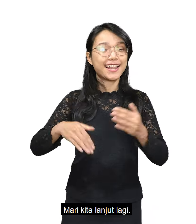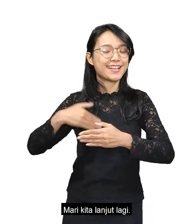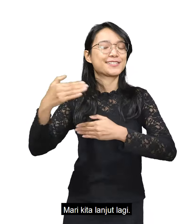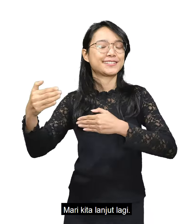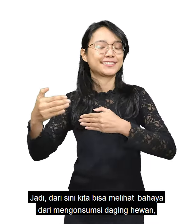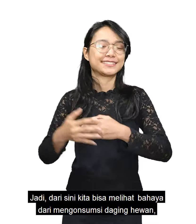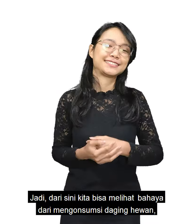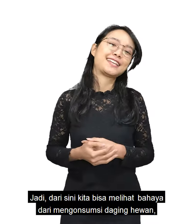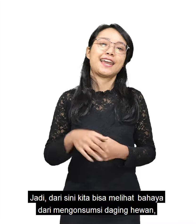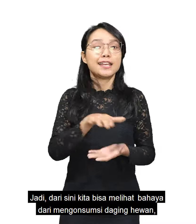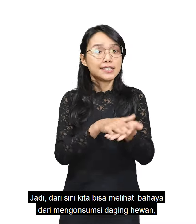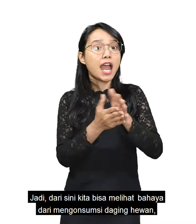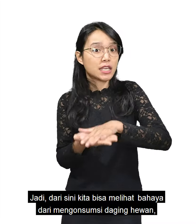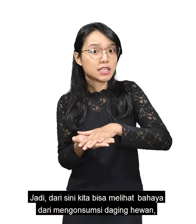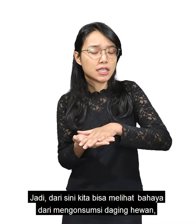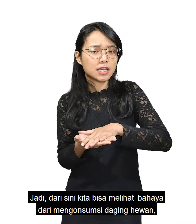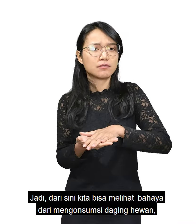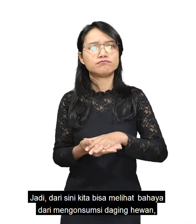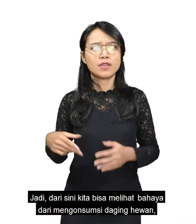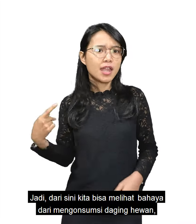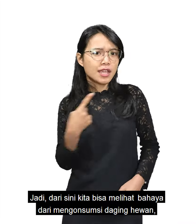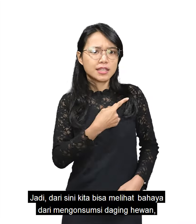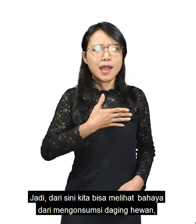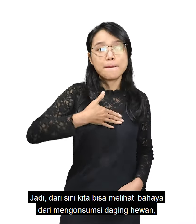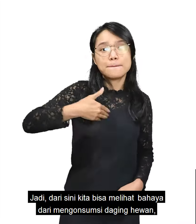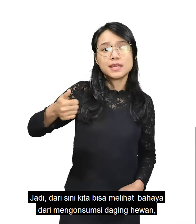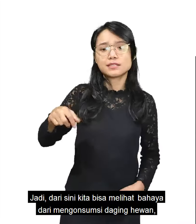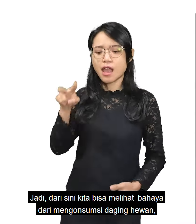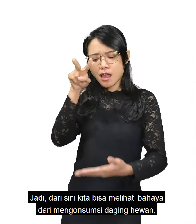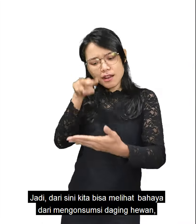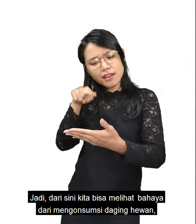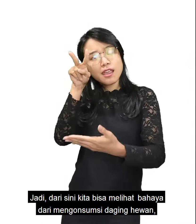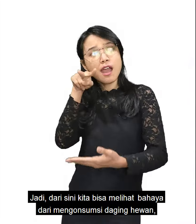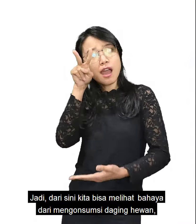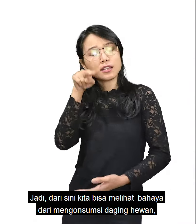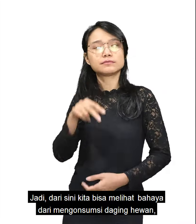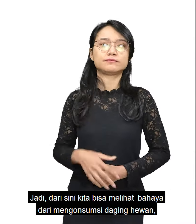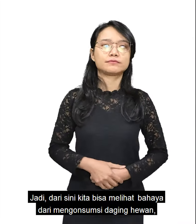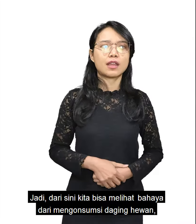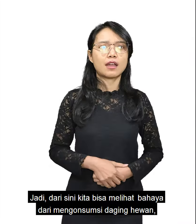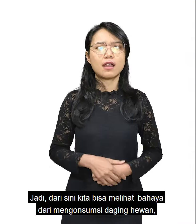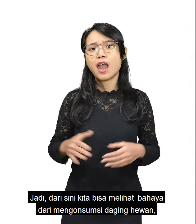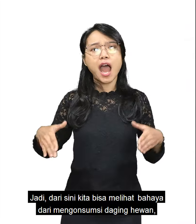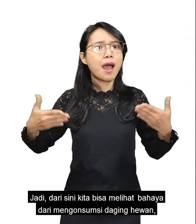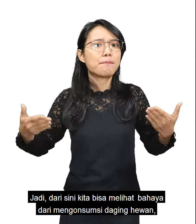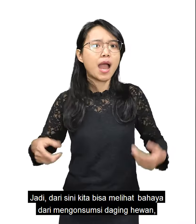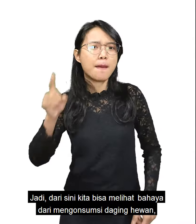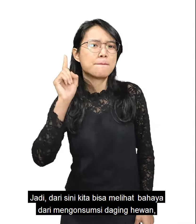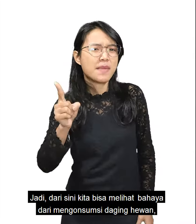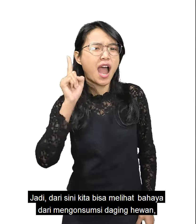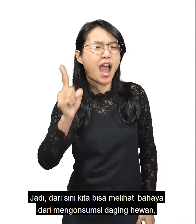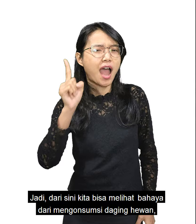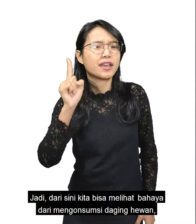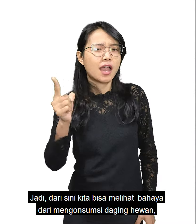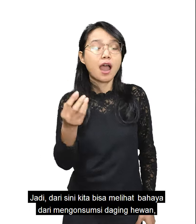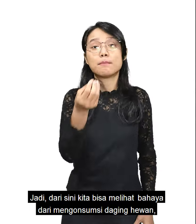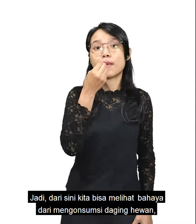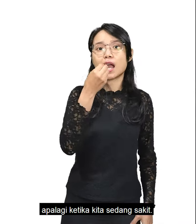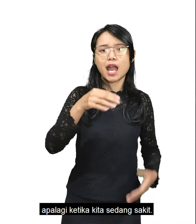lagi jadi dari sini kita bisa melihat bahaya dari mengonsumsi daging hewan